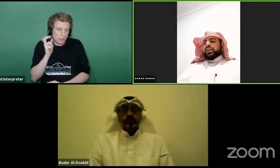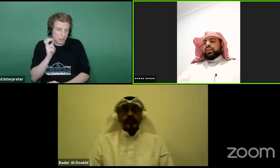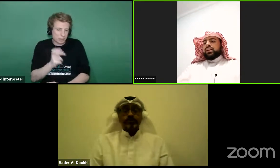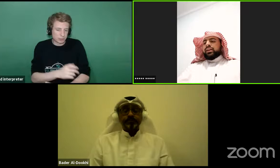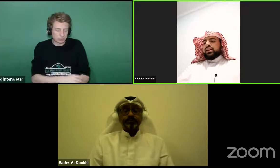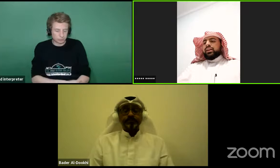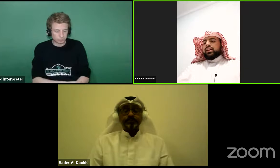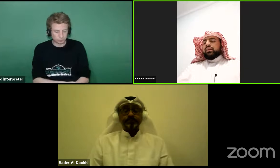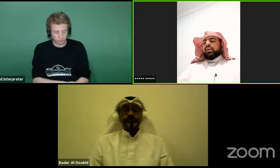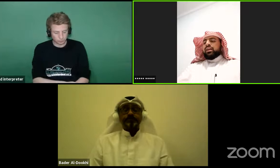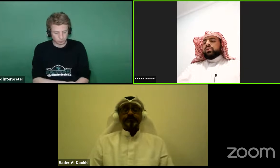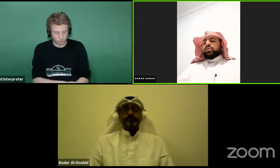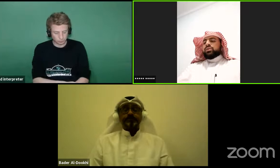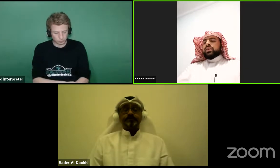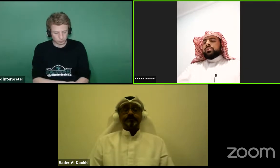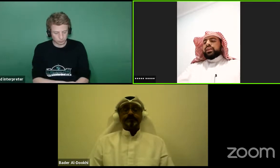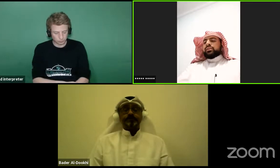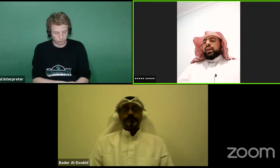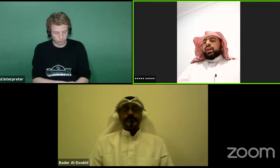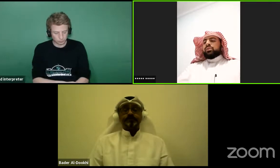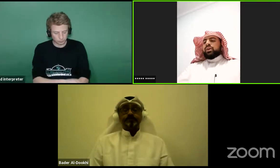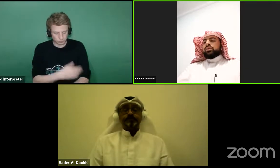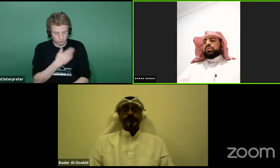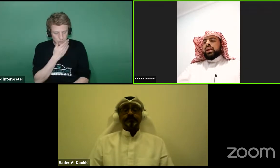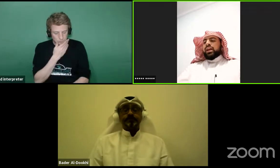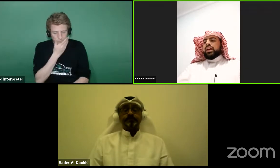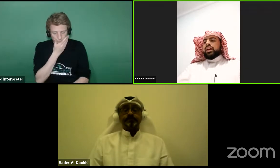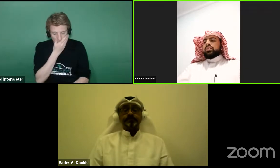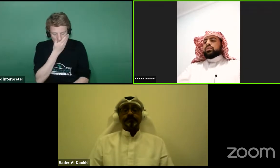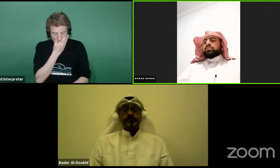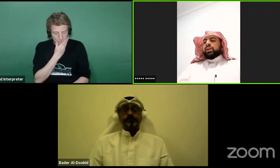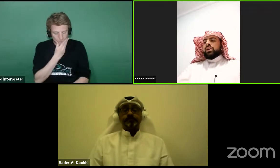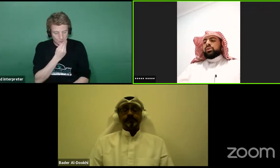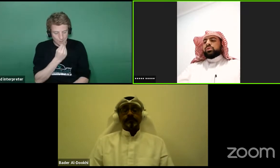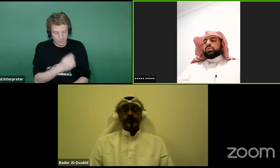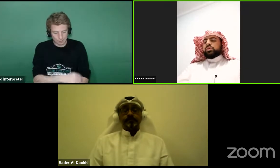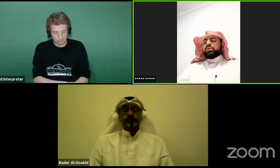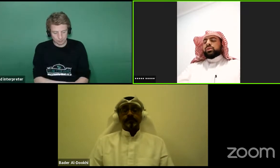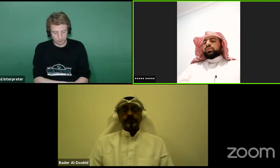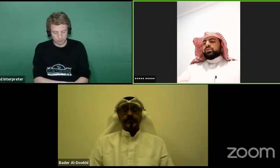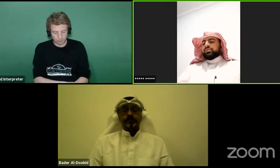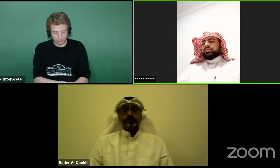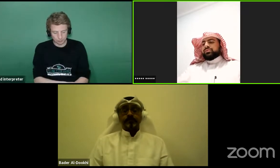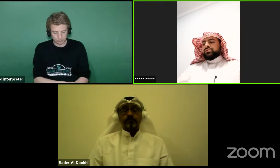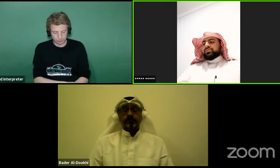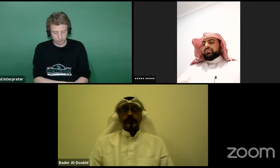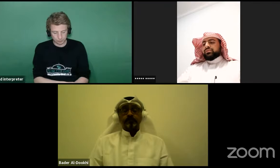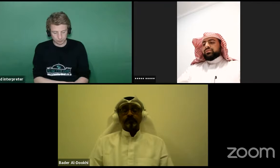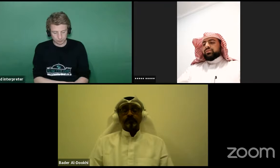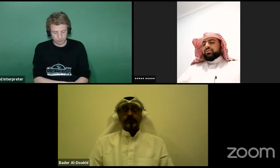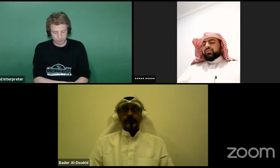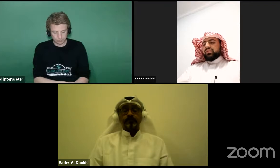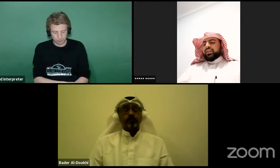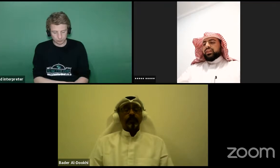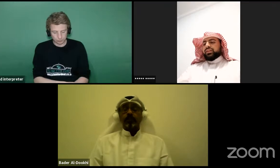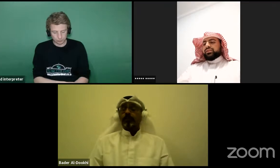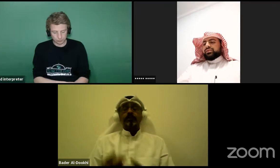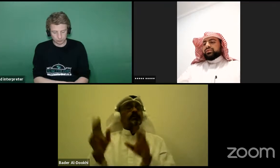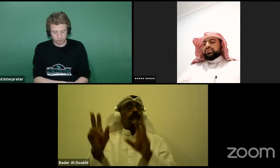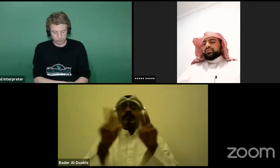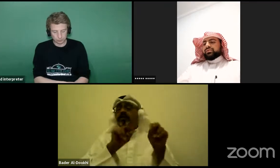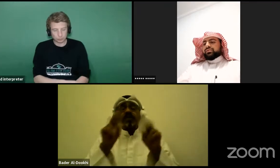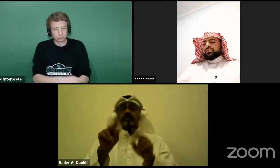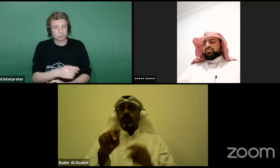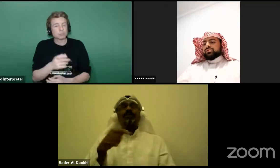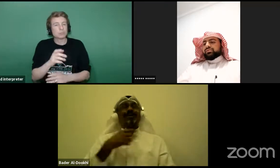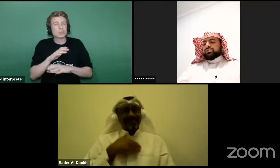تكونوا كالذين قالوا سمعنا وهم لا يسمعون. And be not like those who